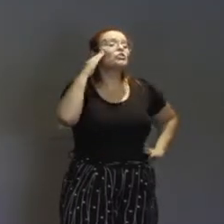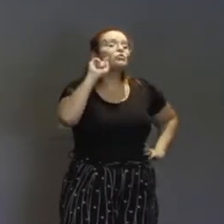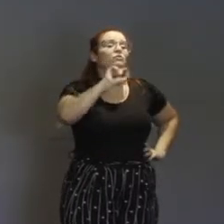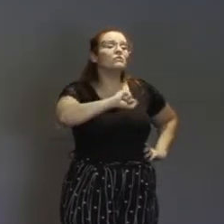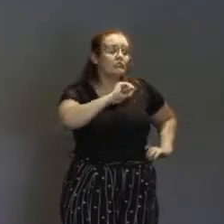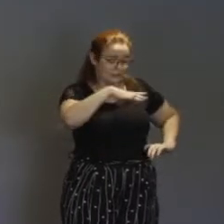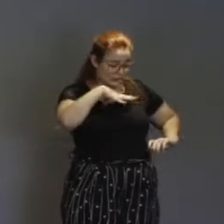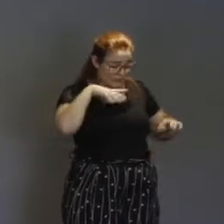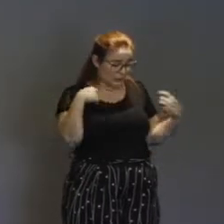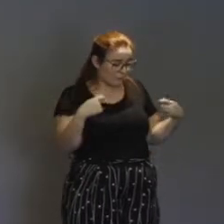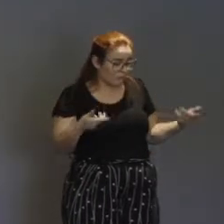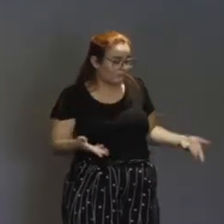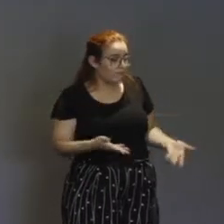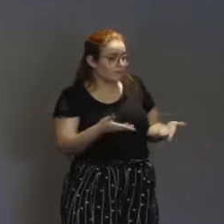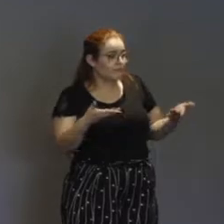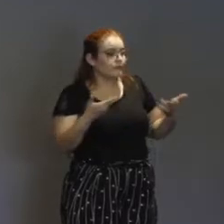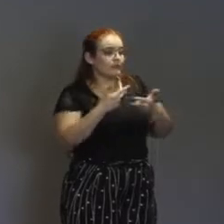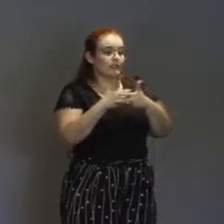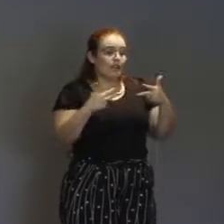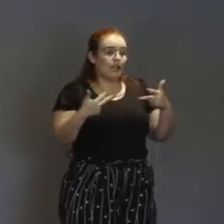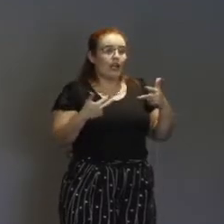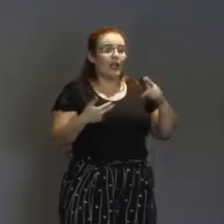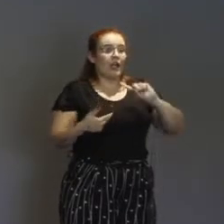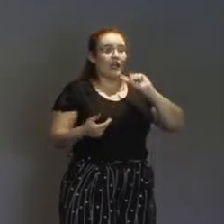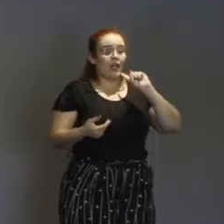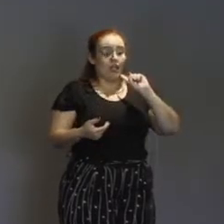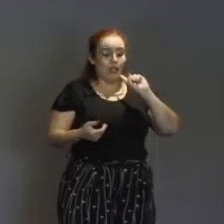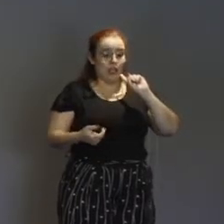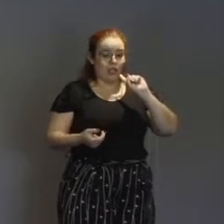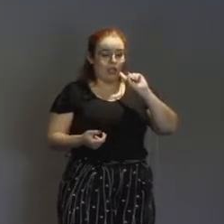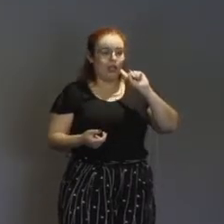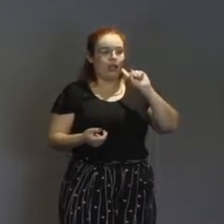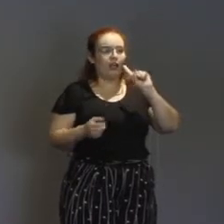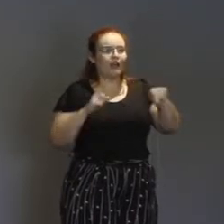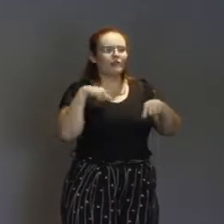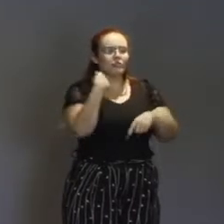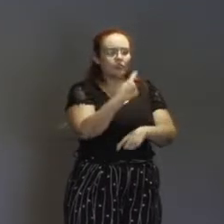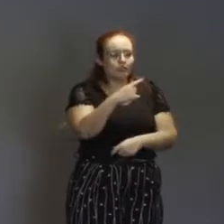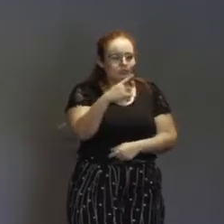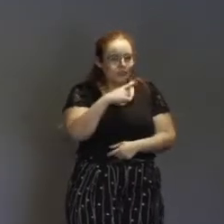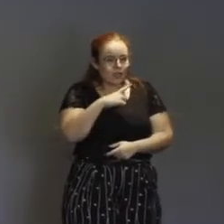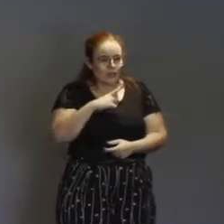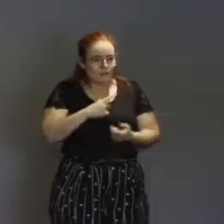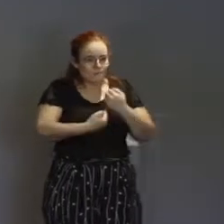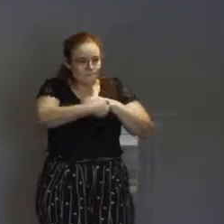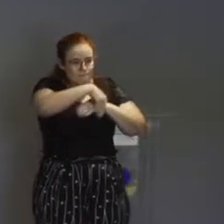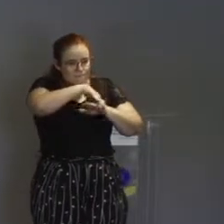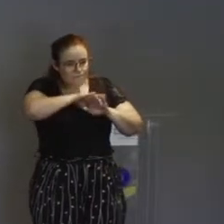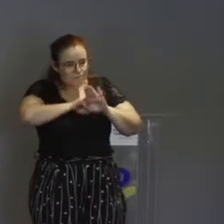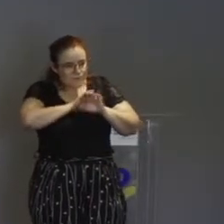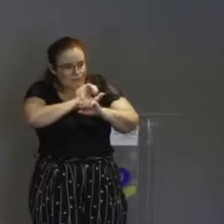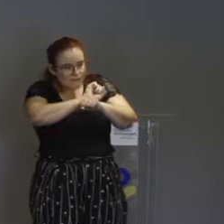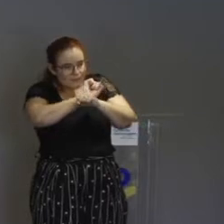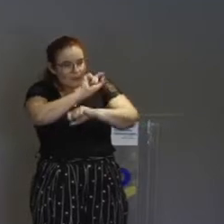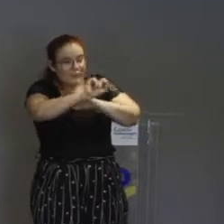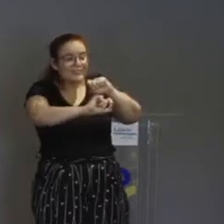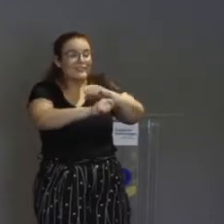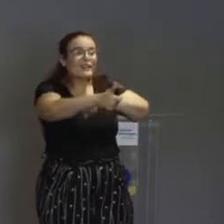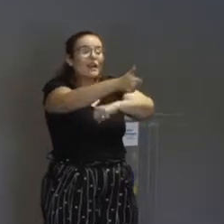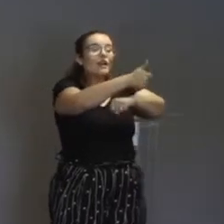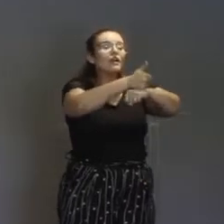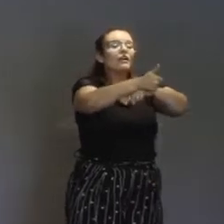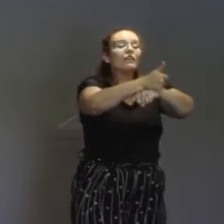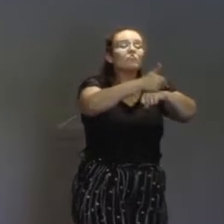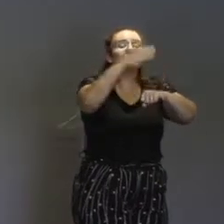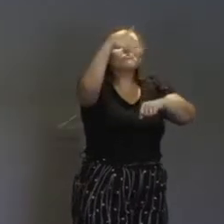ser estimuladoras dessas coisas que serão os nossos canivetes suíços para o futuro. A gente não sabe que profissões a gente vai ter. Quem está chegando agora no